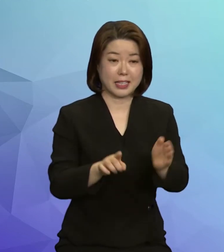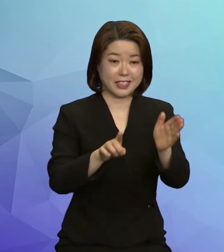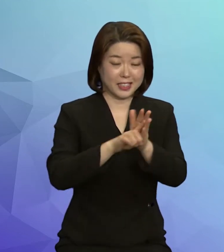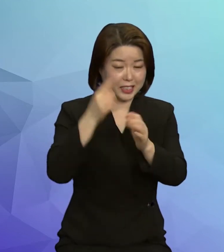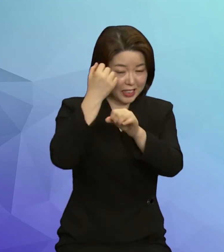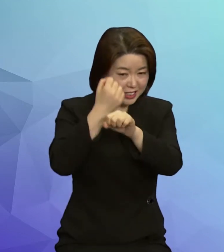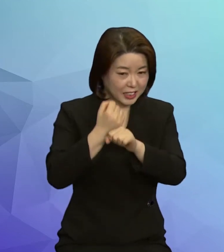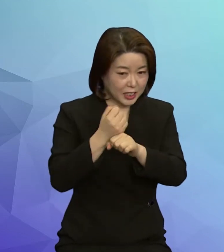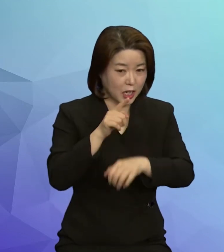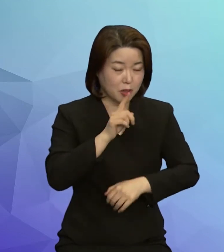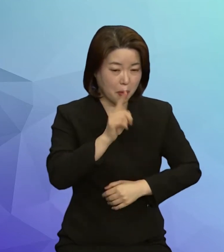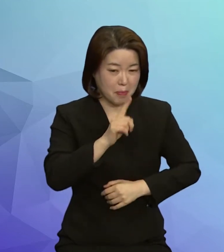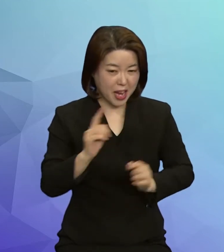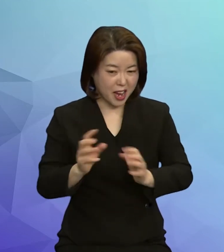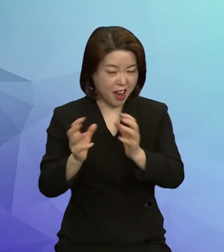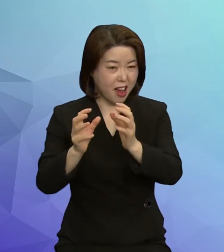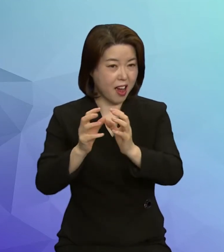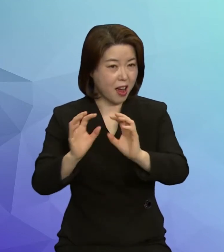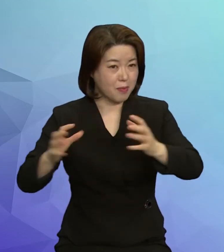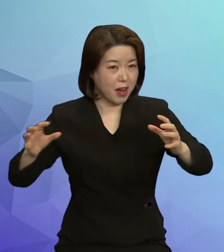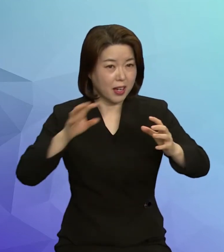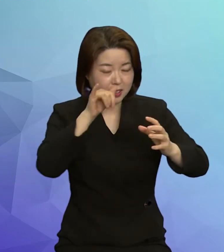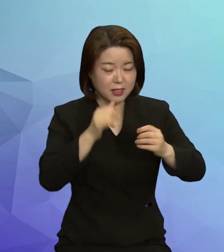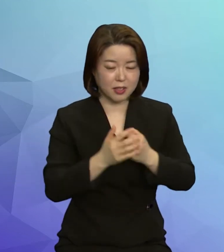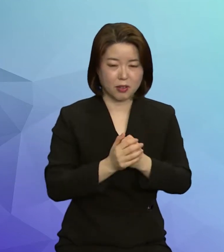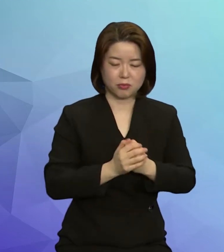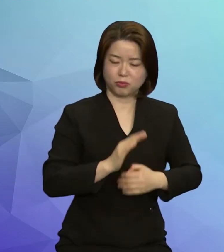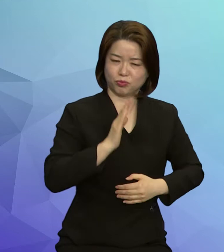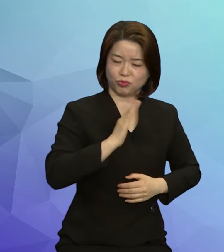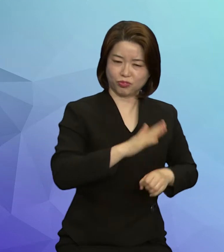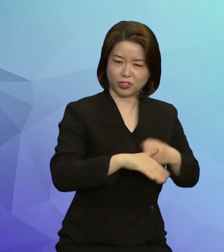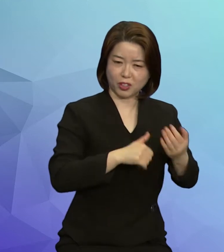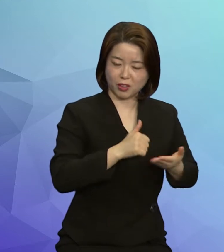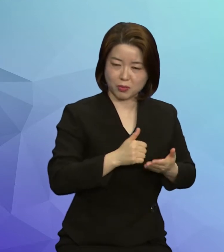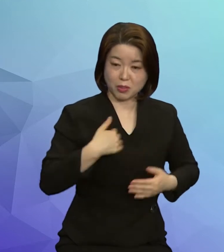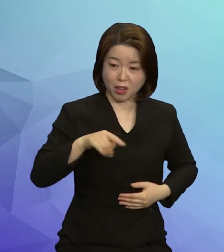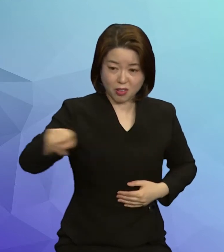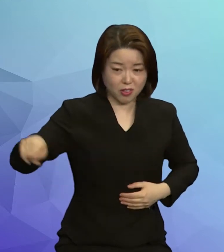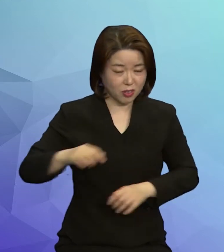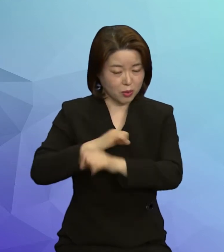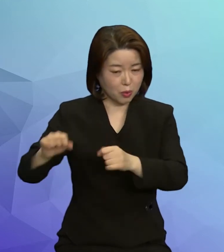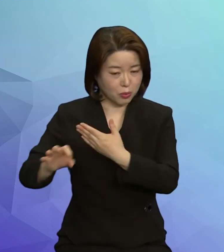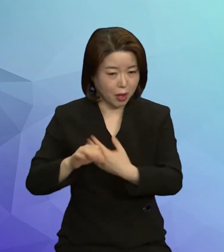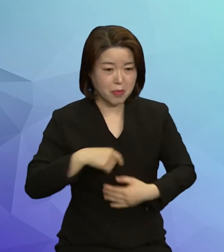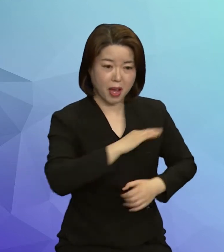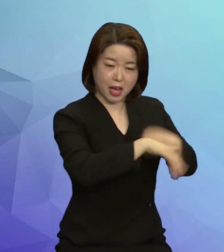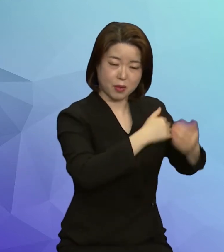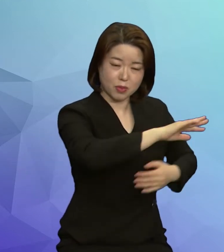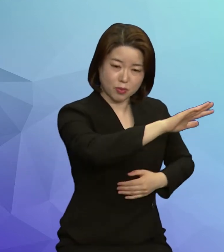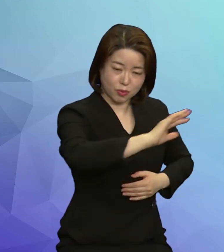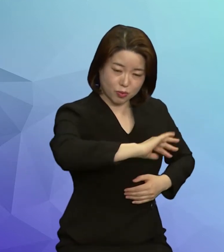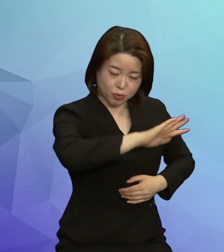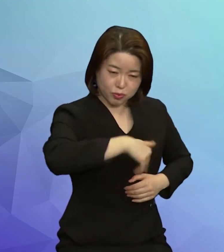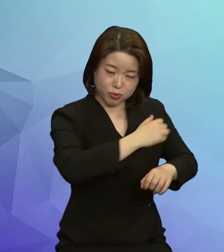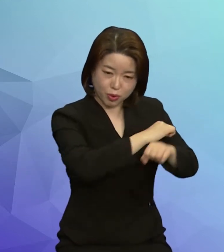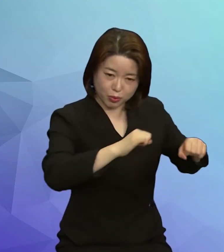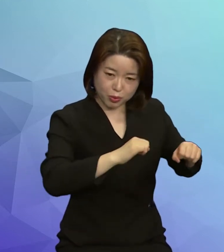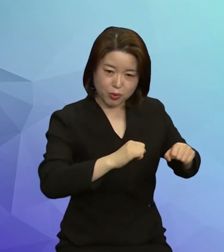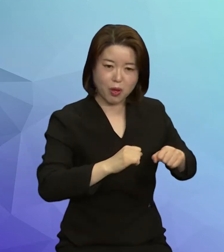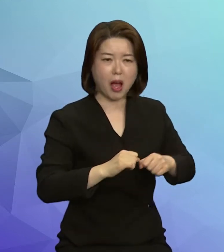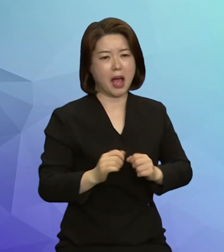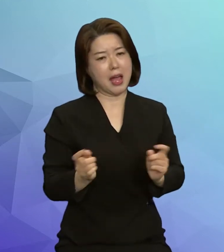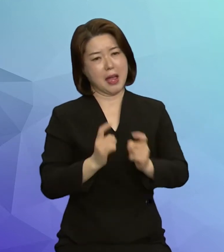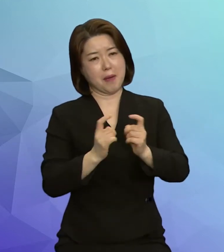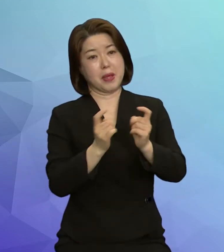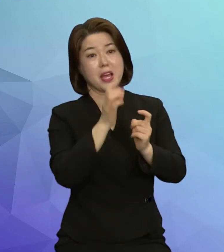물론 신학적인 논란이 됩니다. 진짜 우리가 용서해야 하나님이 우리를 용서하느냐? 아미시 마을